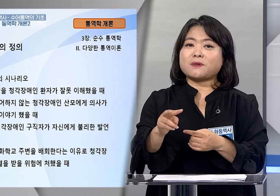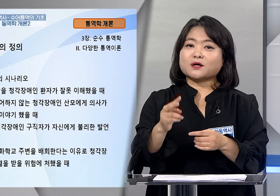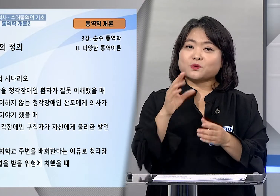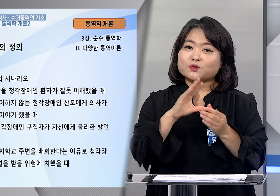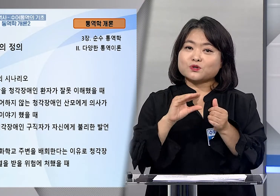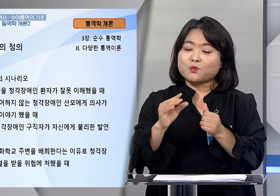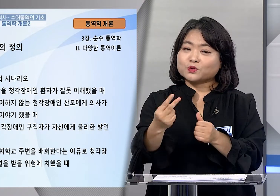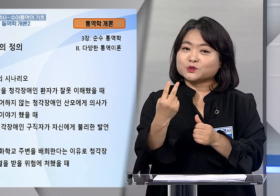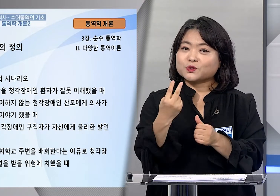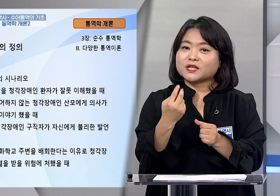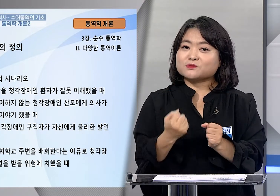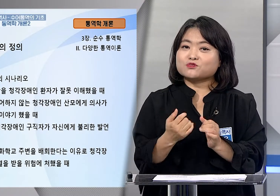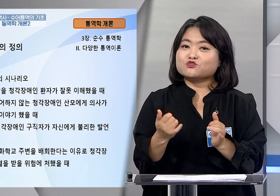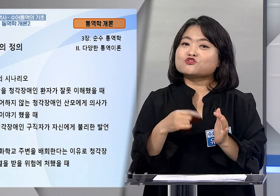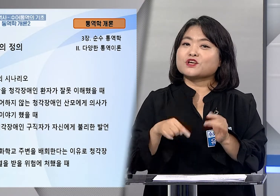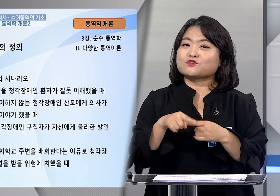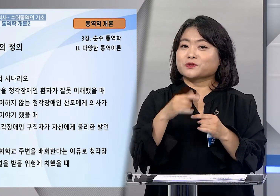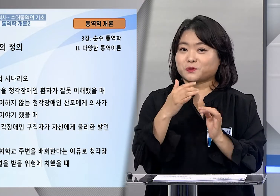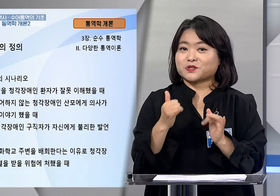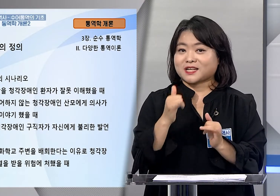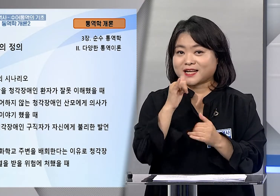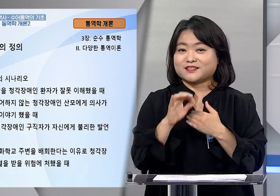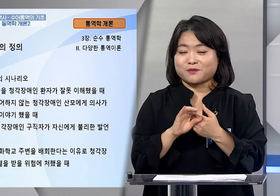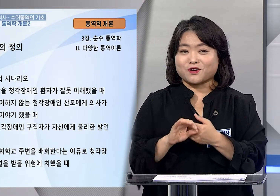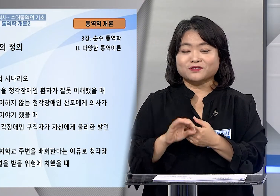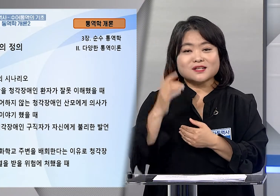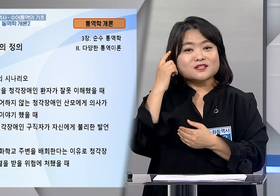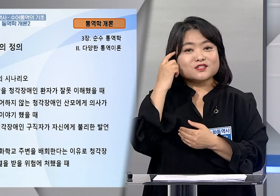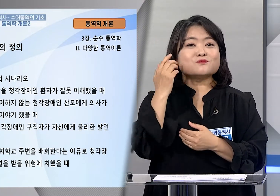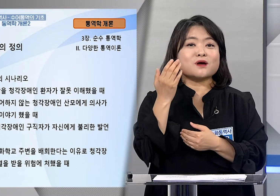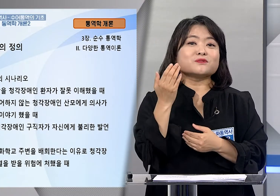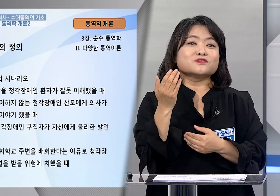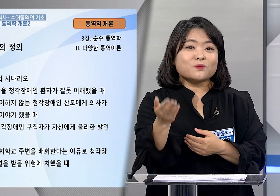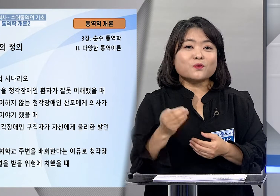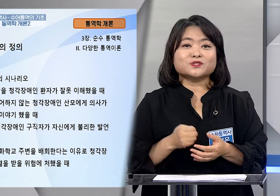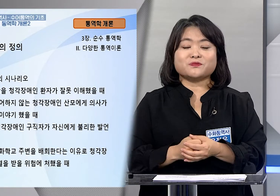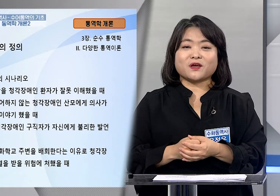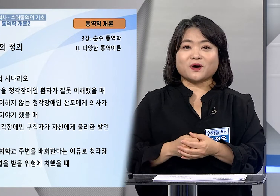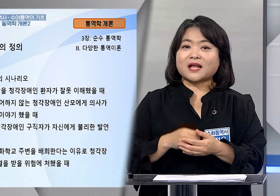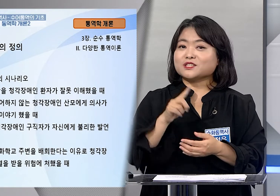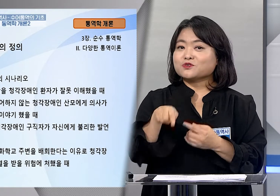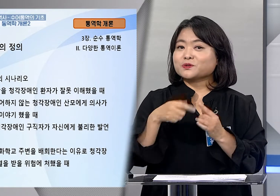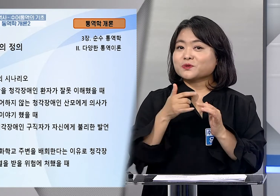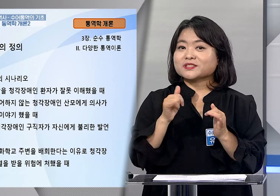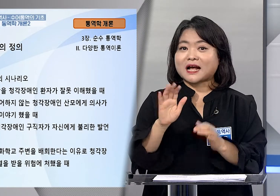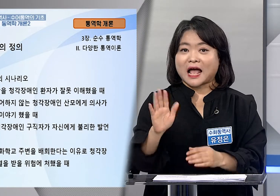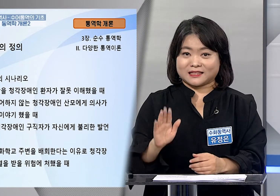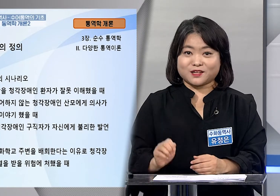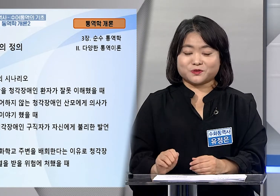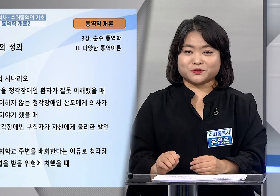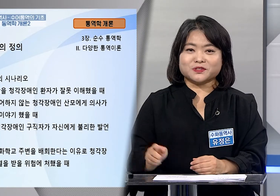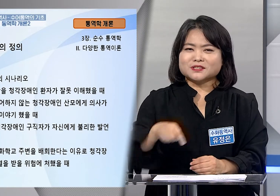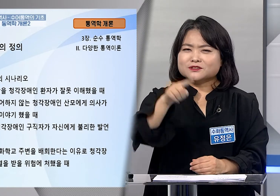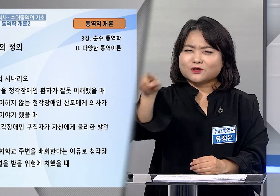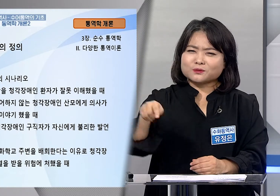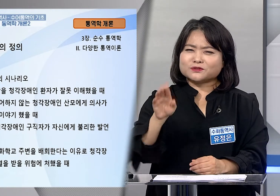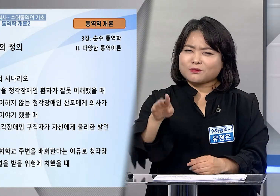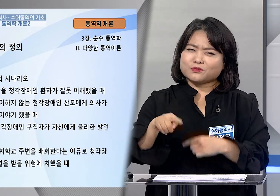방송을 보시고 계신 분 중에 수화 통역사가 있다면 질문을 한번 드려보고 싶네요. 아니, 수화 통역사가 아니라도 여러분들이 앞으로